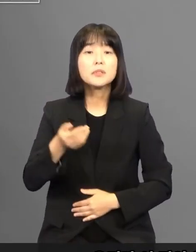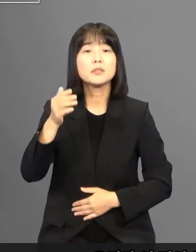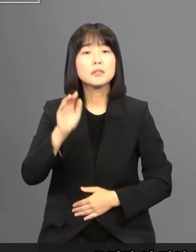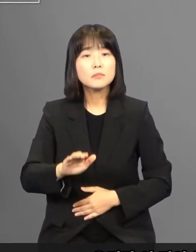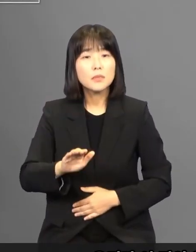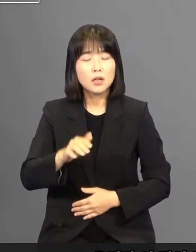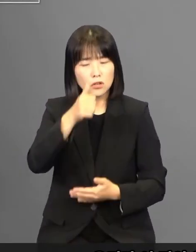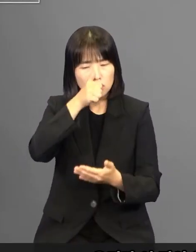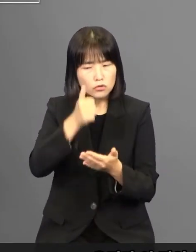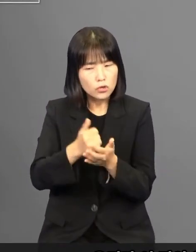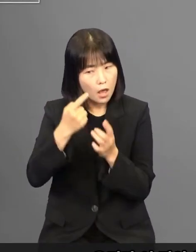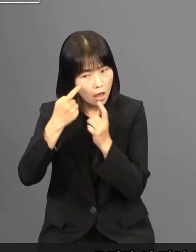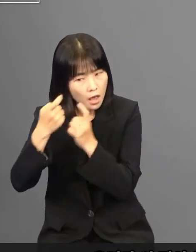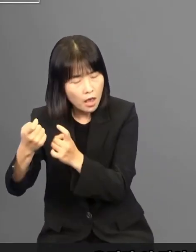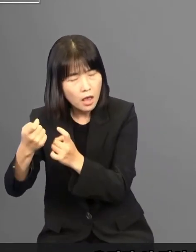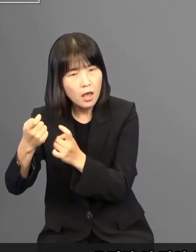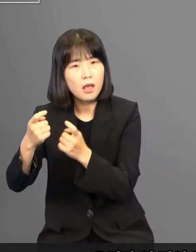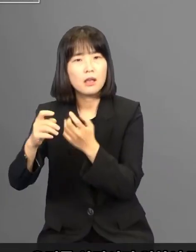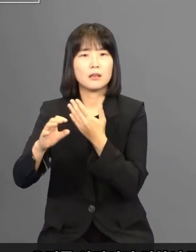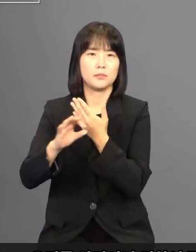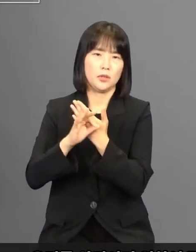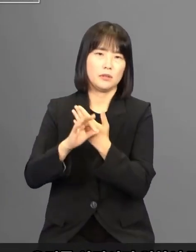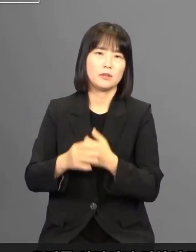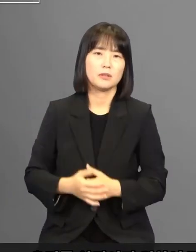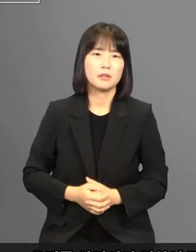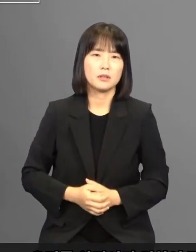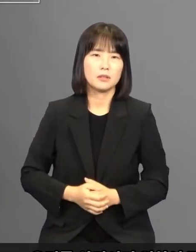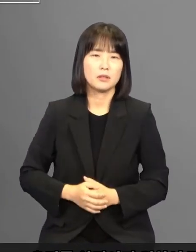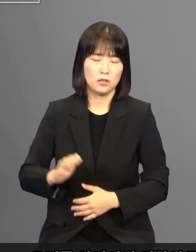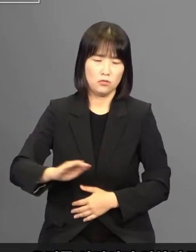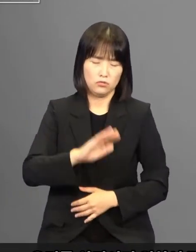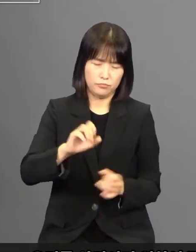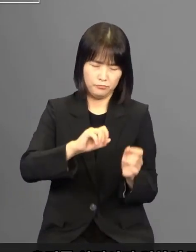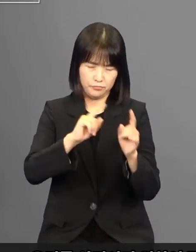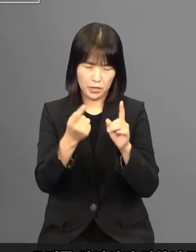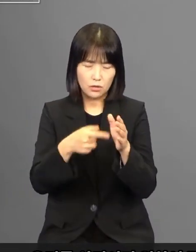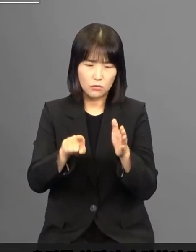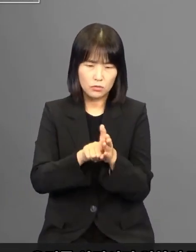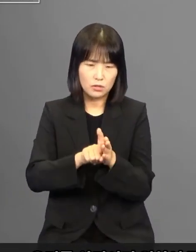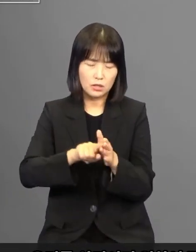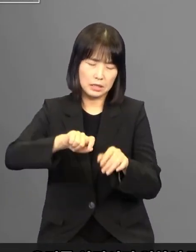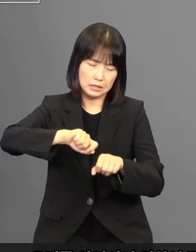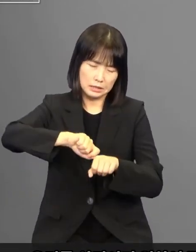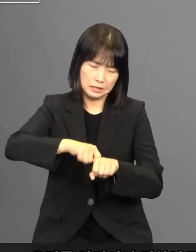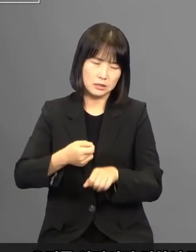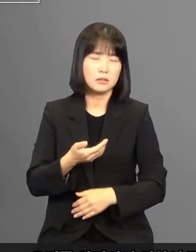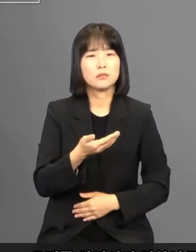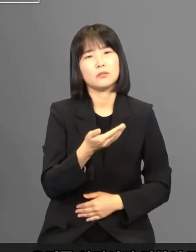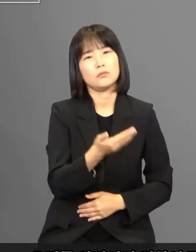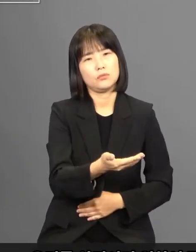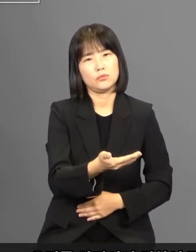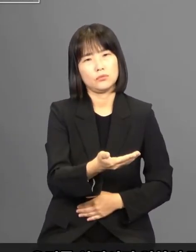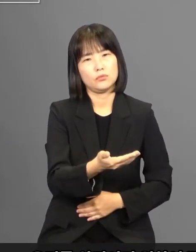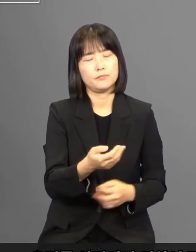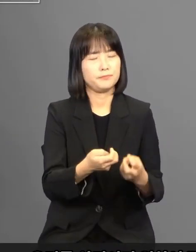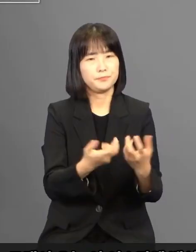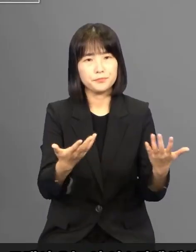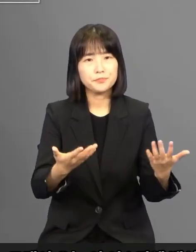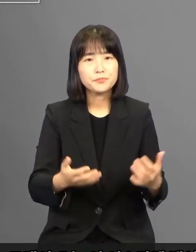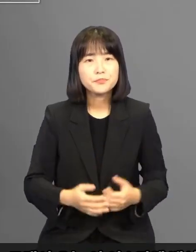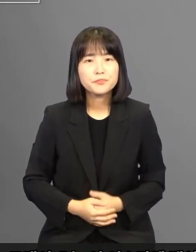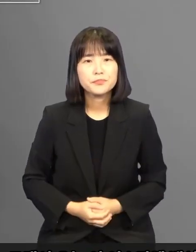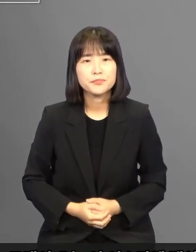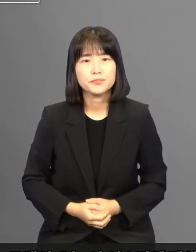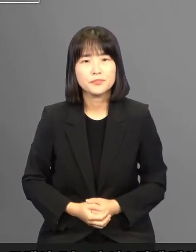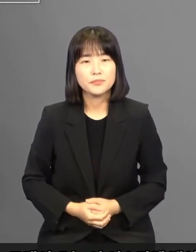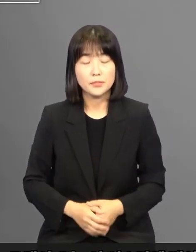이 죄의 유혹에 빠져서 나가게 되면 우리를 살리시기 위하여 징계를 하지 않을 수가 없는 것입니다.